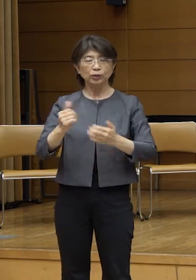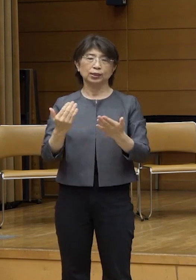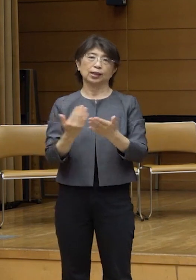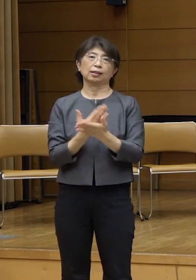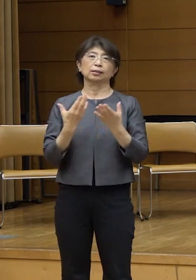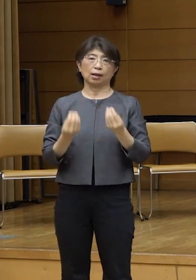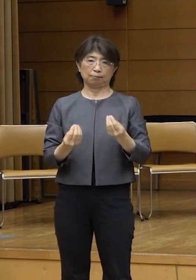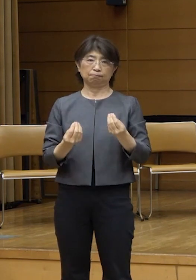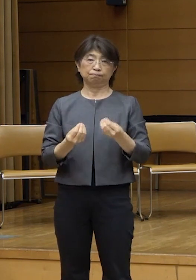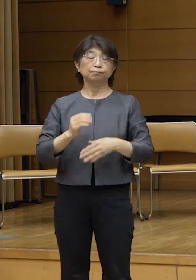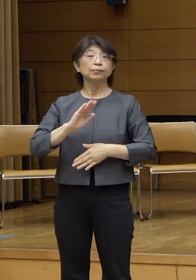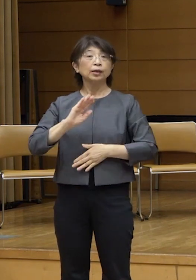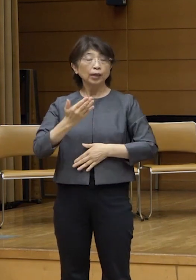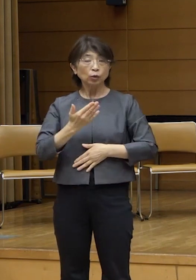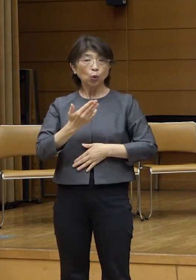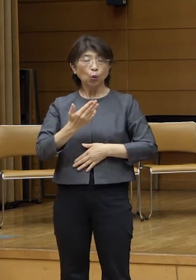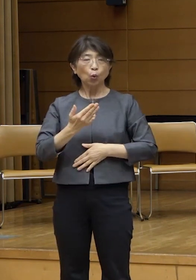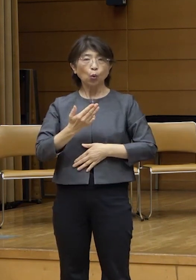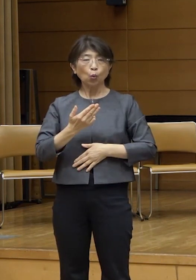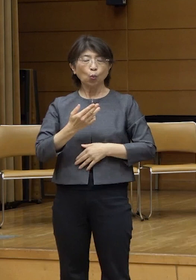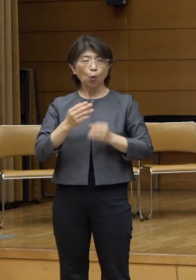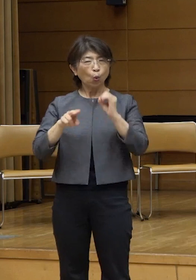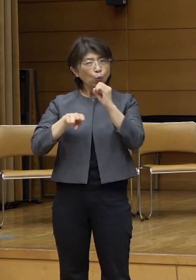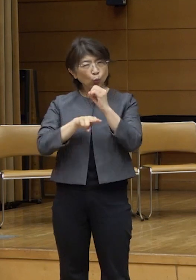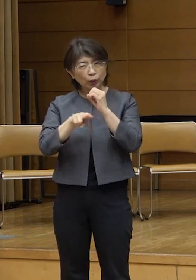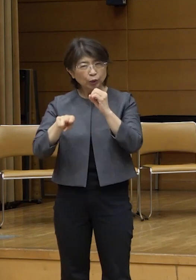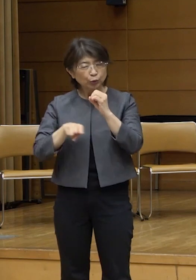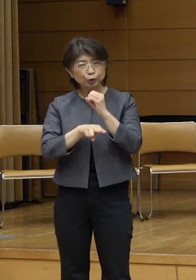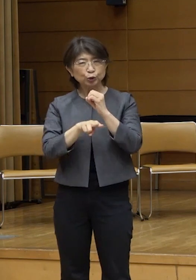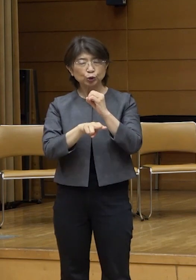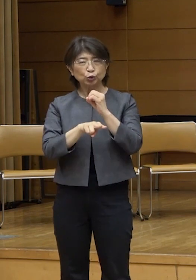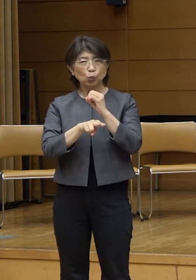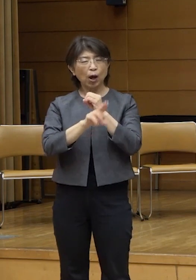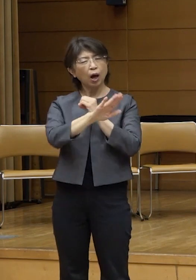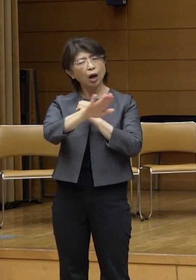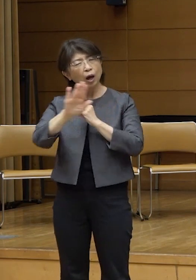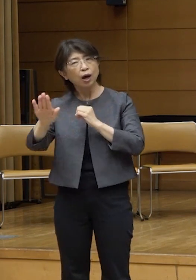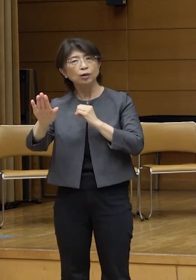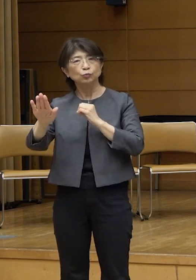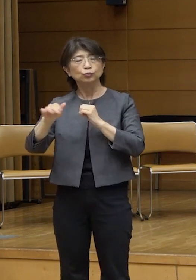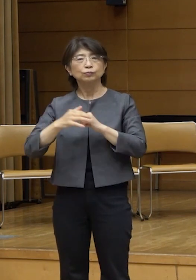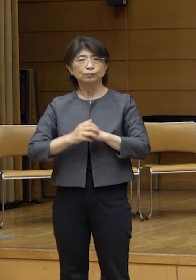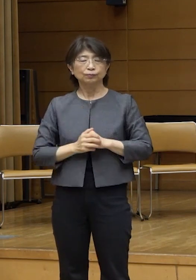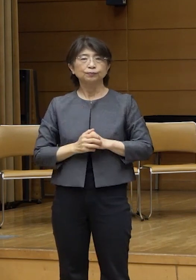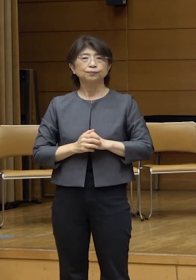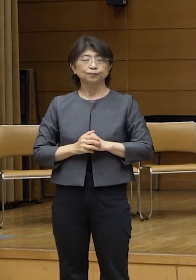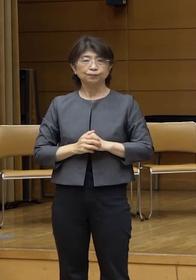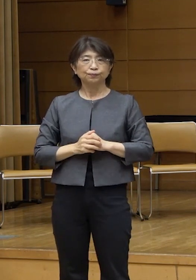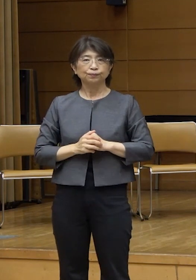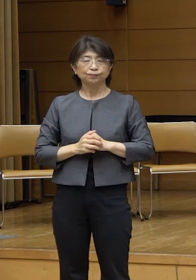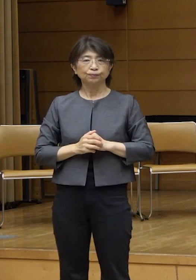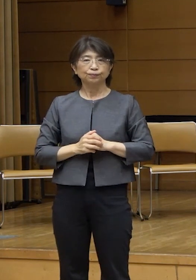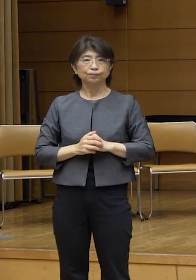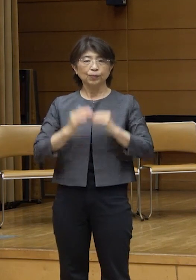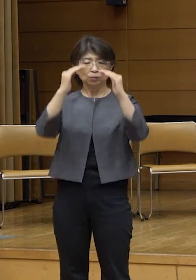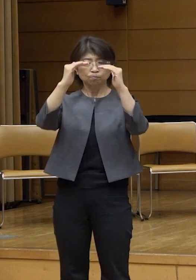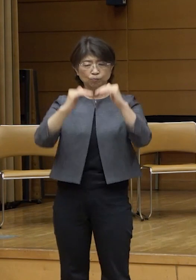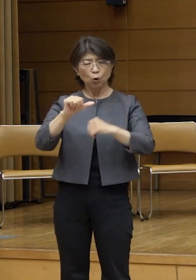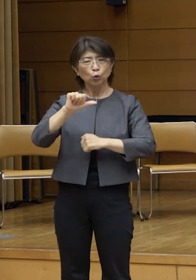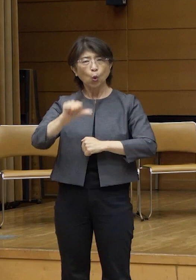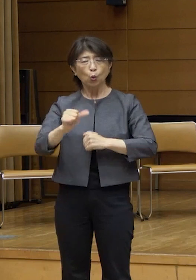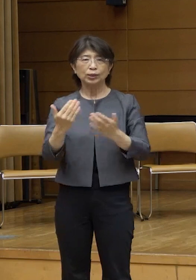しながら、ウイルスがなくなったわけでもなく、また突然法律上変更になったからとい